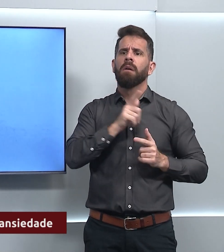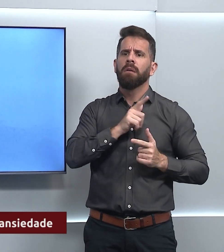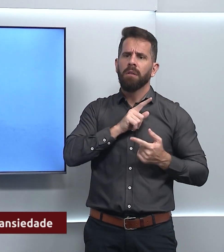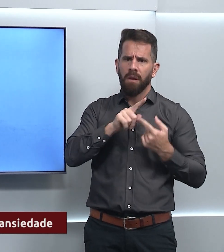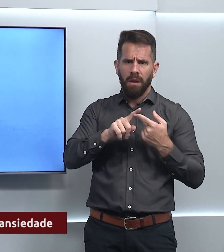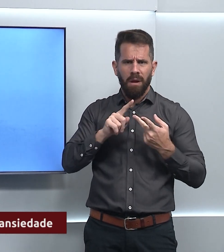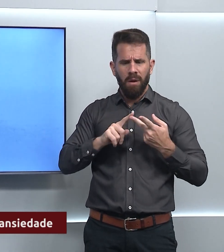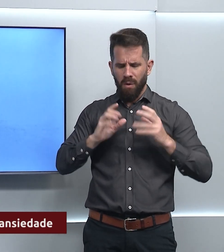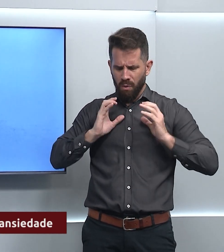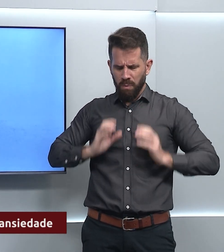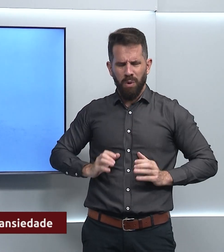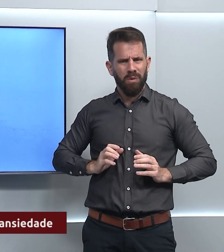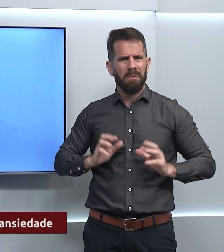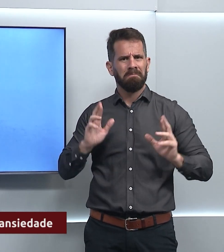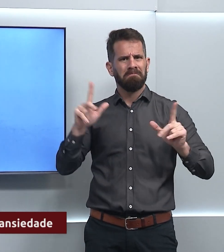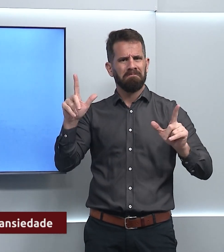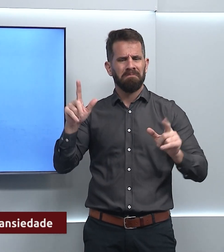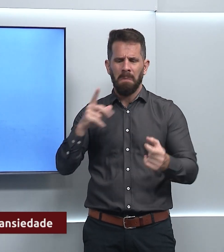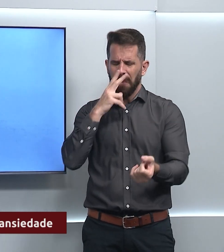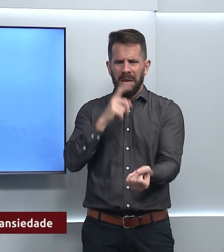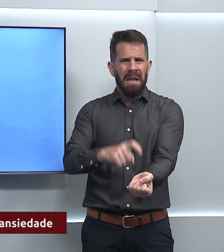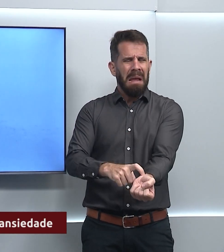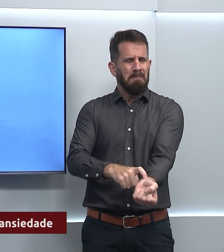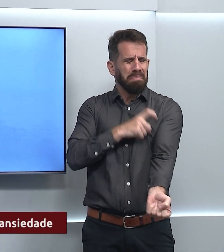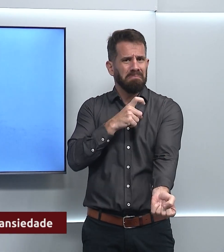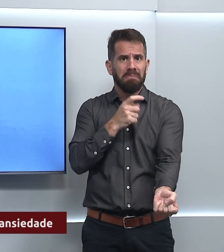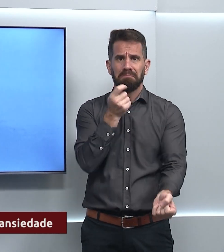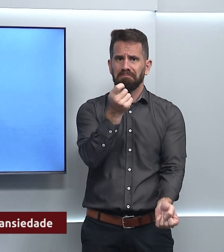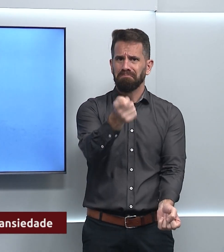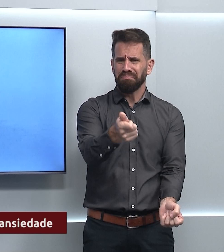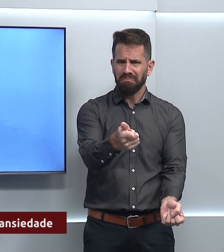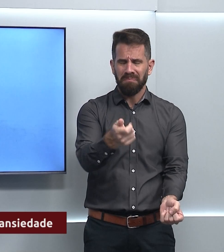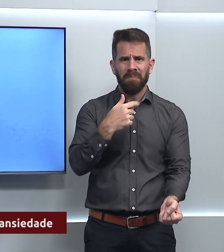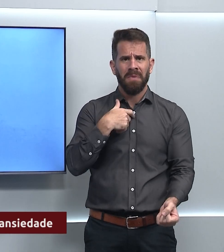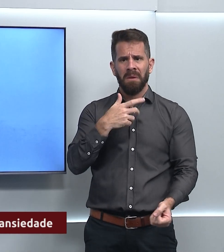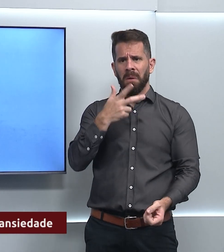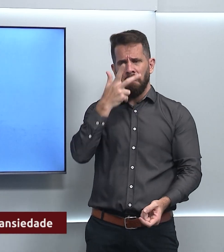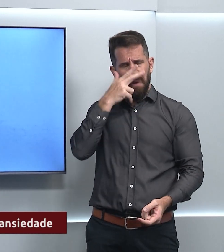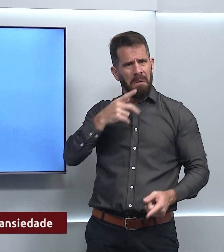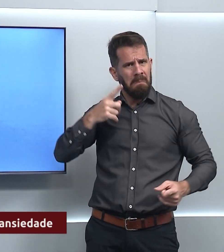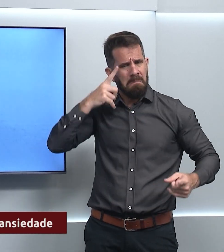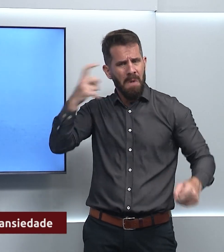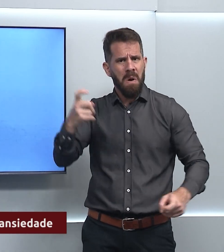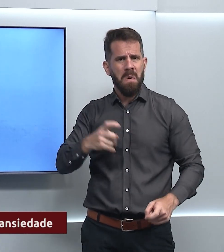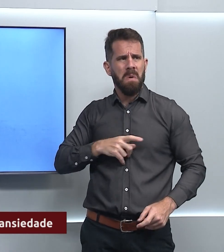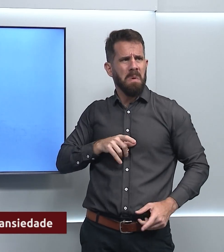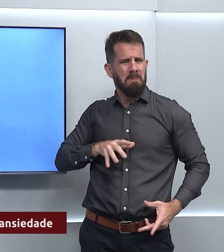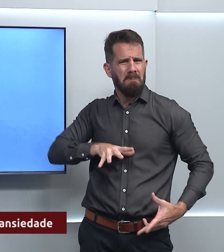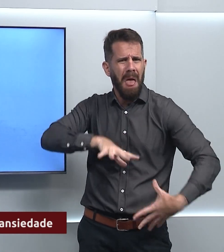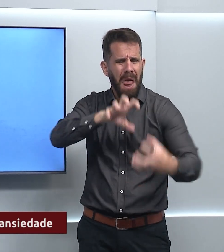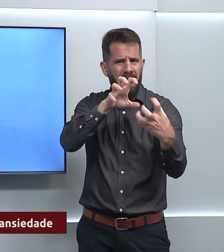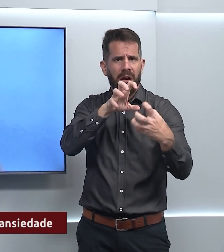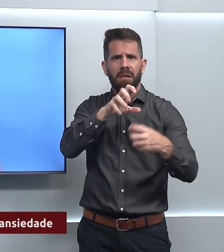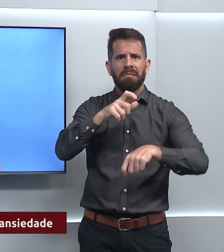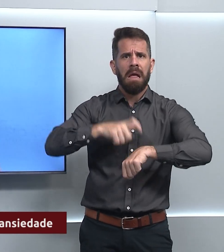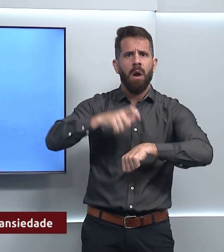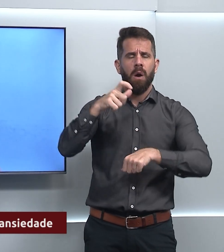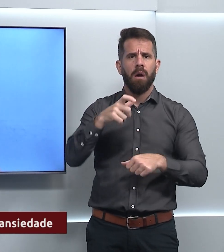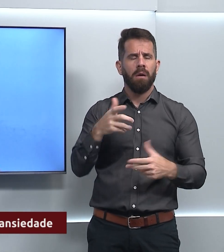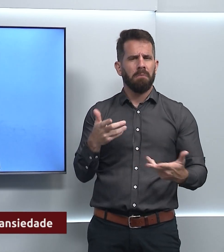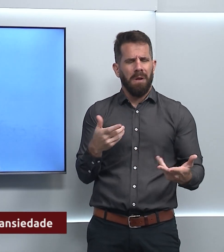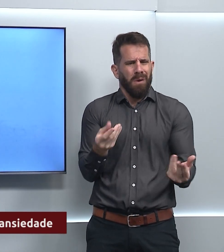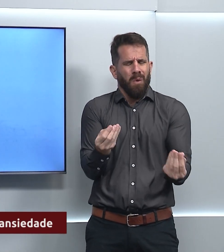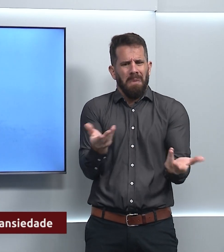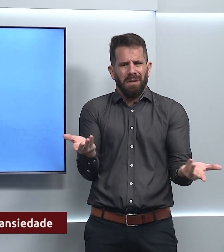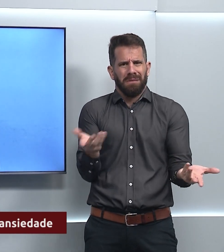mais irritada, mais impaciente, mais agressiva, né? Que às vezes você olha e fala, mas como assim? Por que você tá